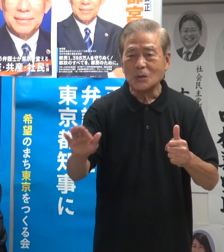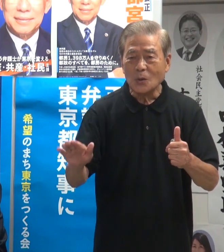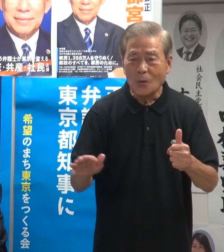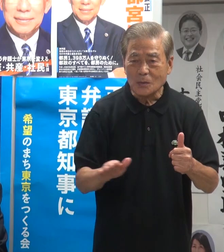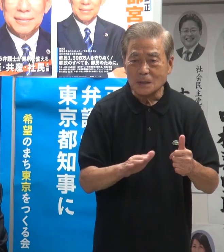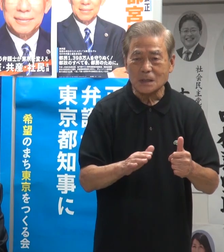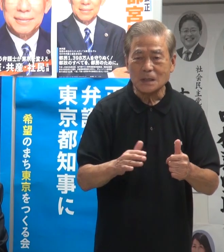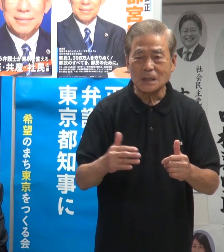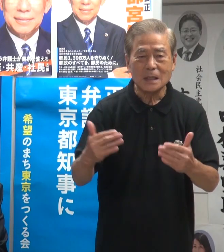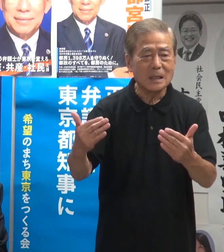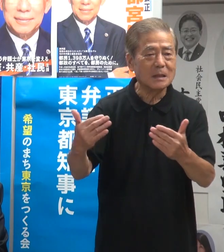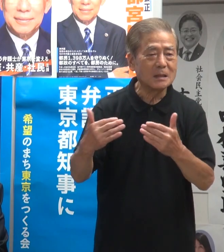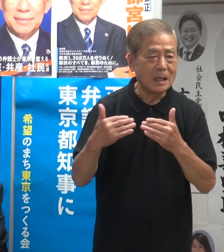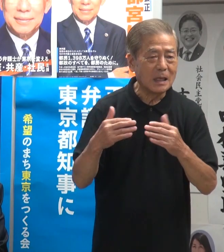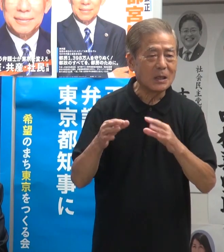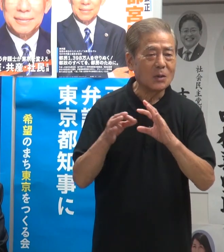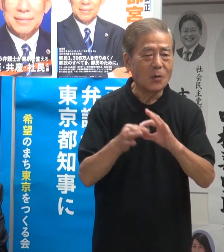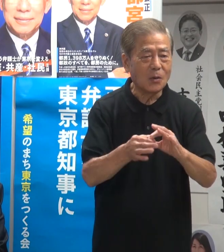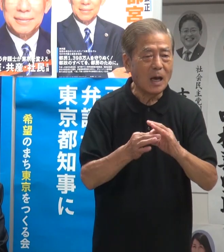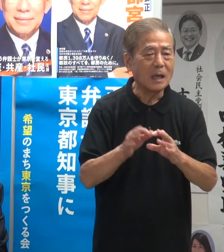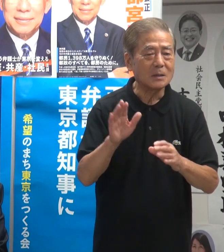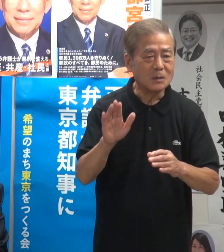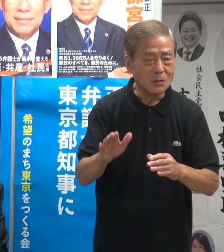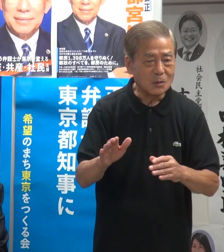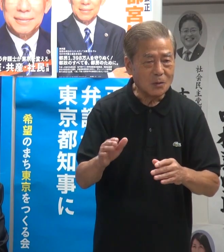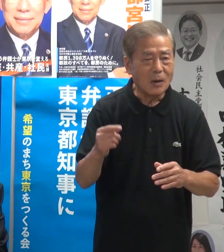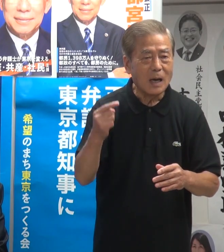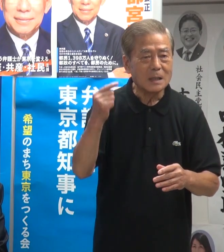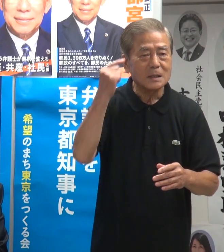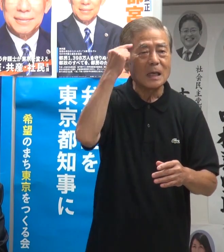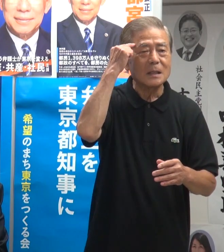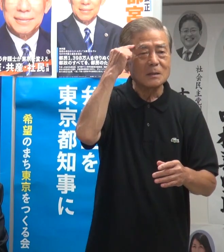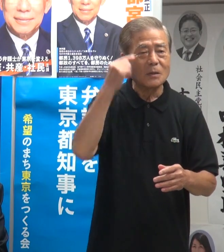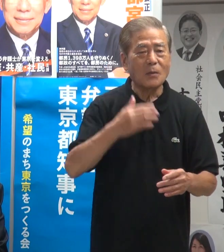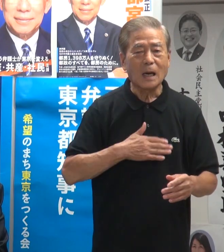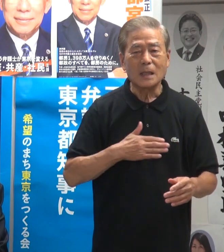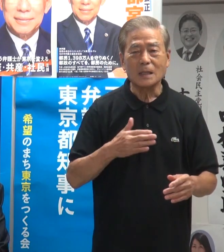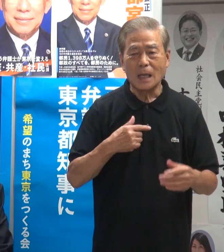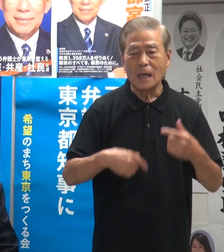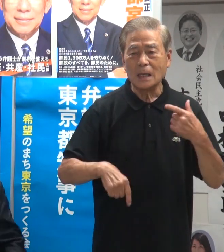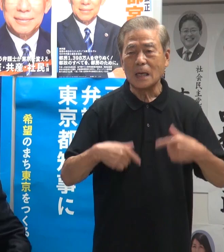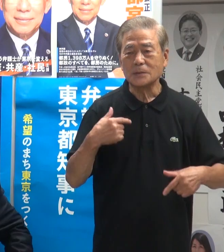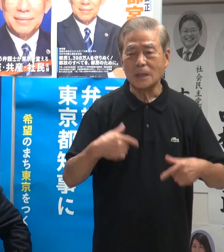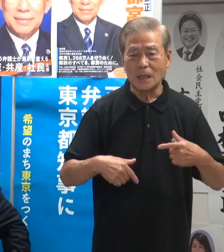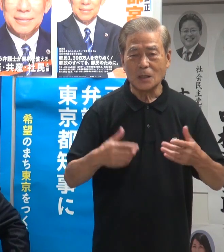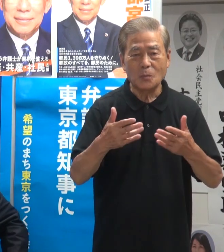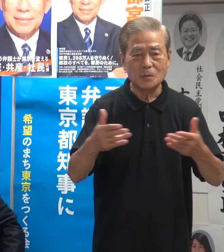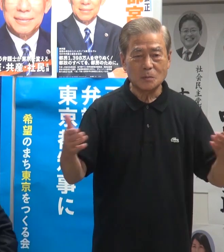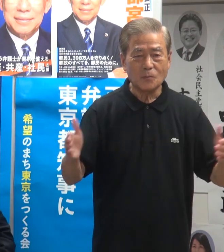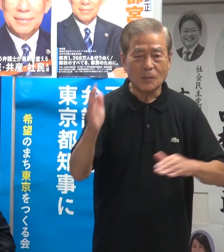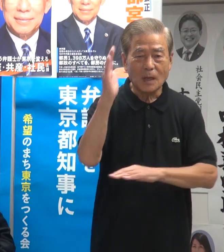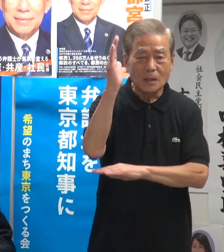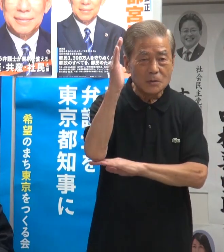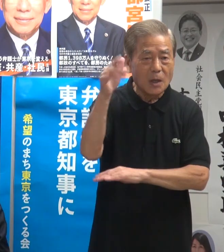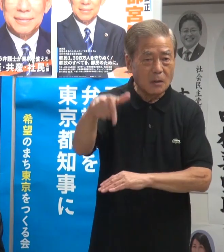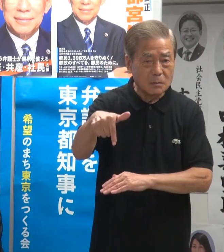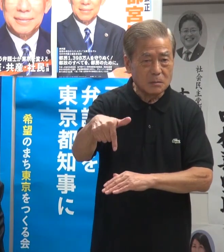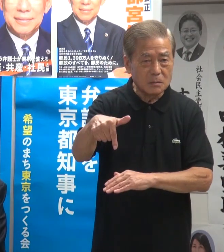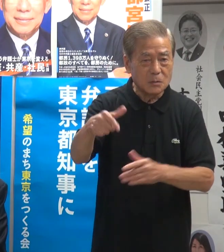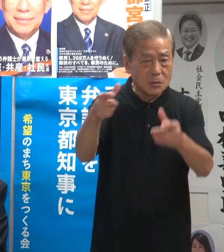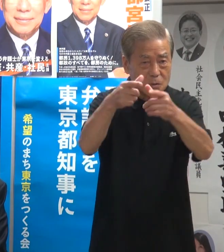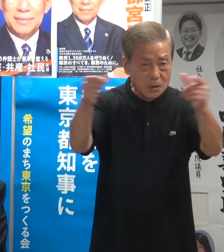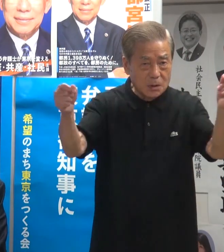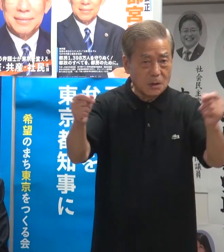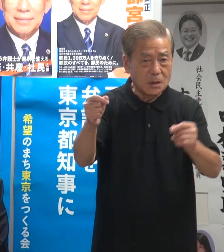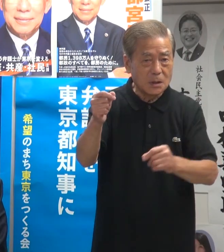っていうことが気がついた学生も多くなってきてるんじゃないかと思います。政府に対してもいろんな